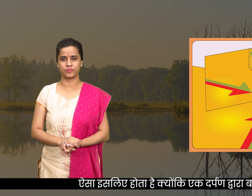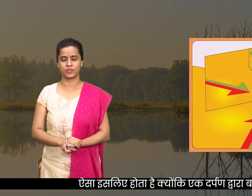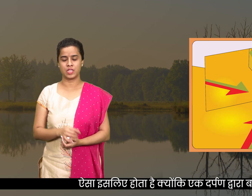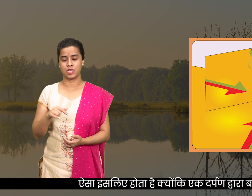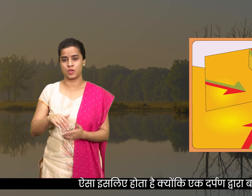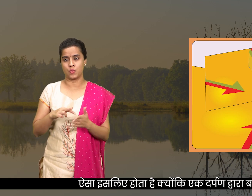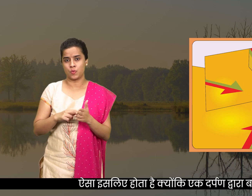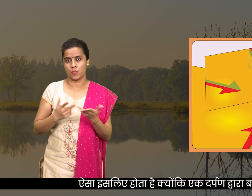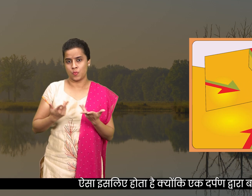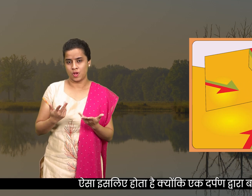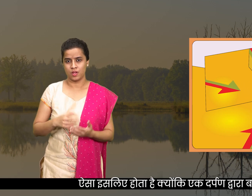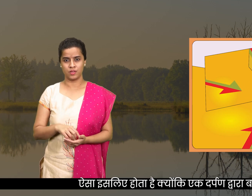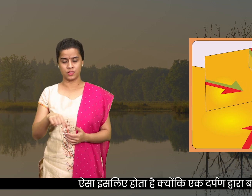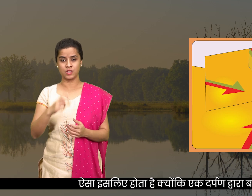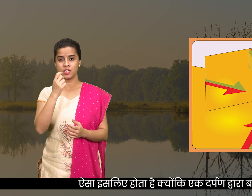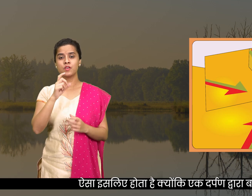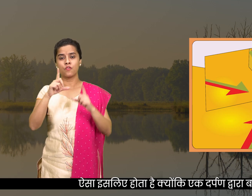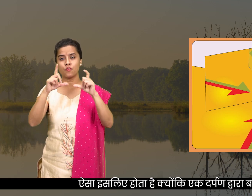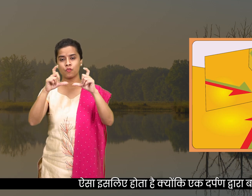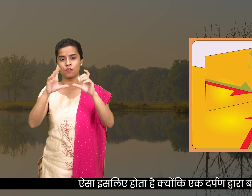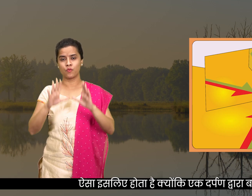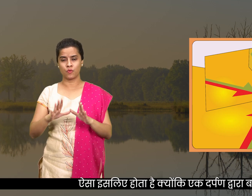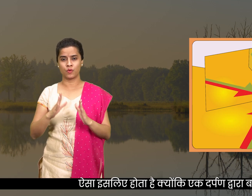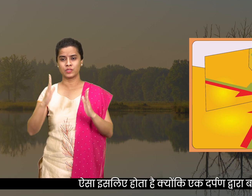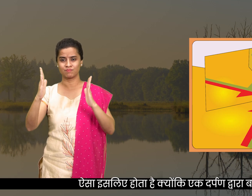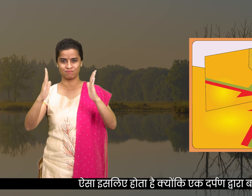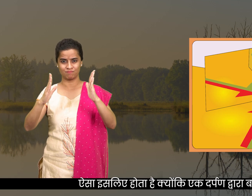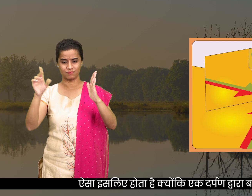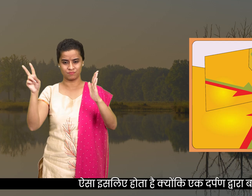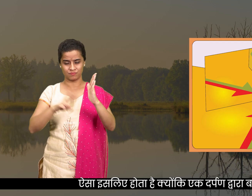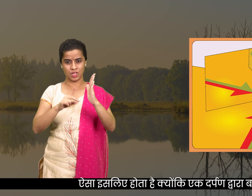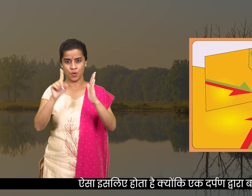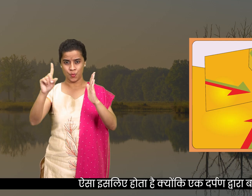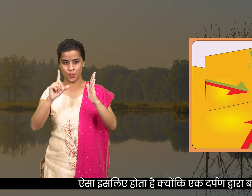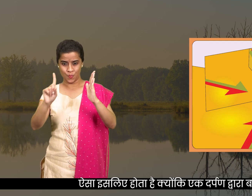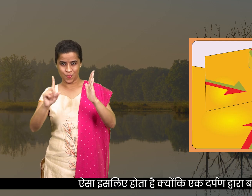ऐसा इसलिए होता है क्योंकि एक दर्पण द्वारा बनाया गया